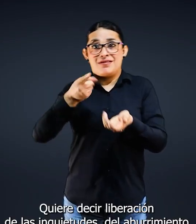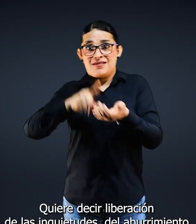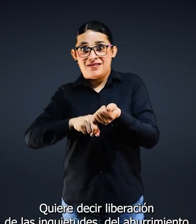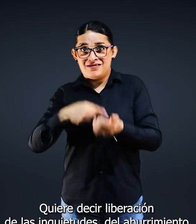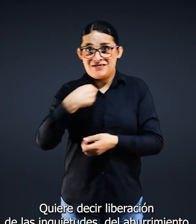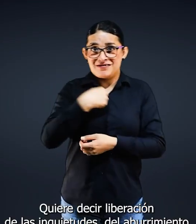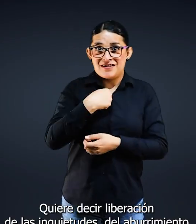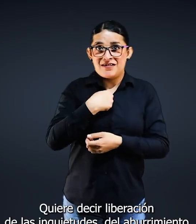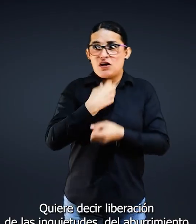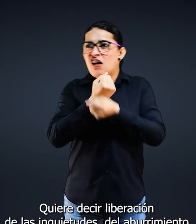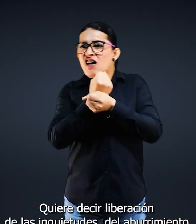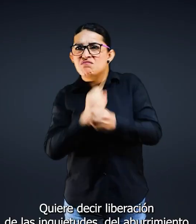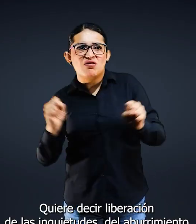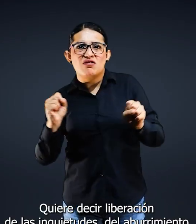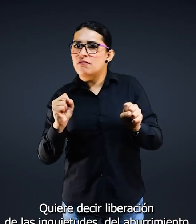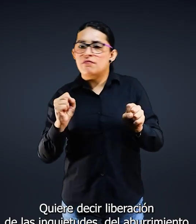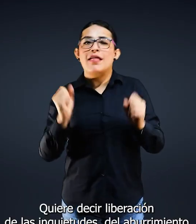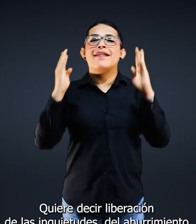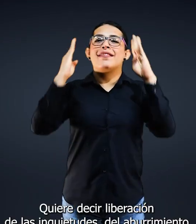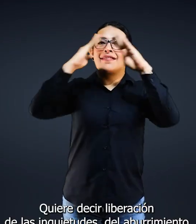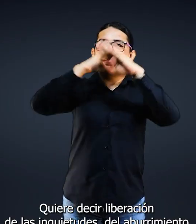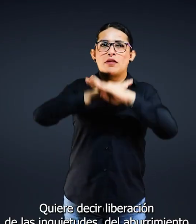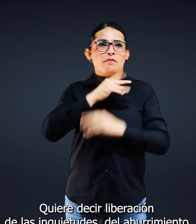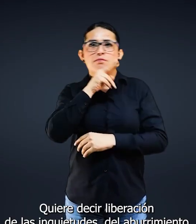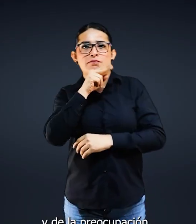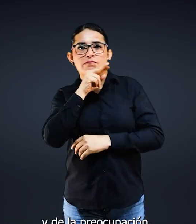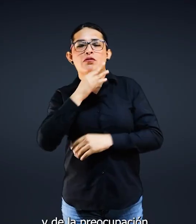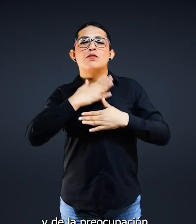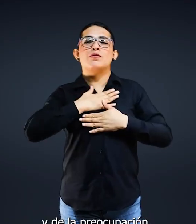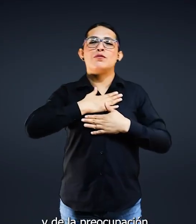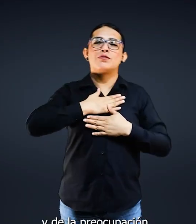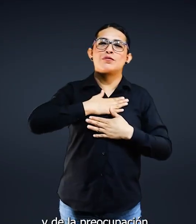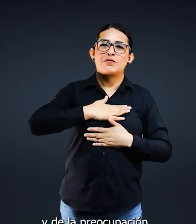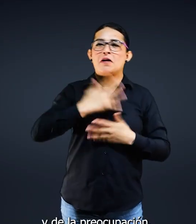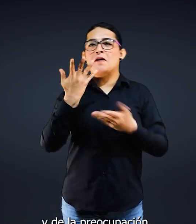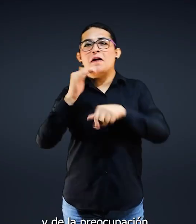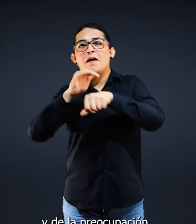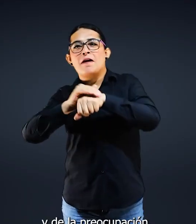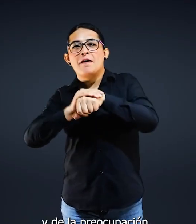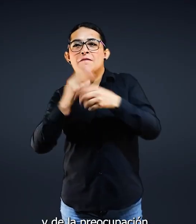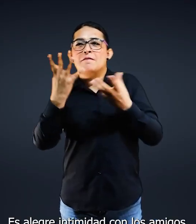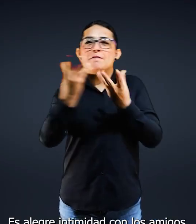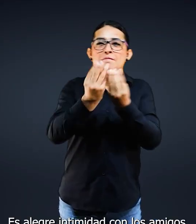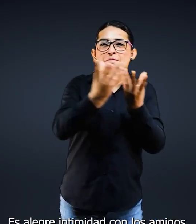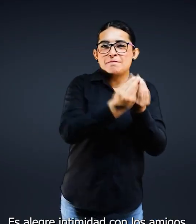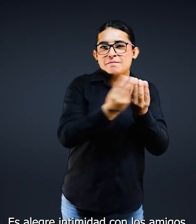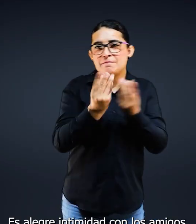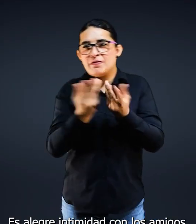Quiere decir, liberación de las inquietudes, del aburrimiento y de la preocupación. Es alegre intimidad con